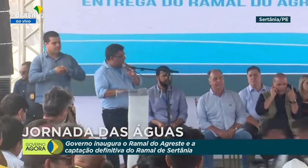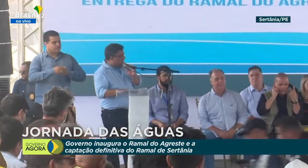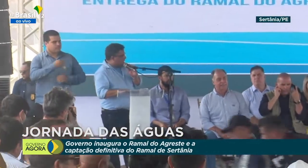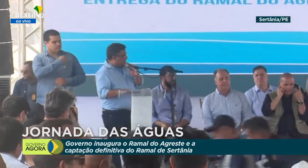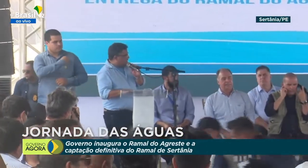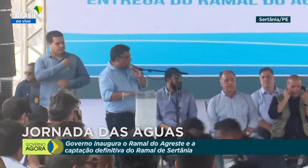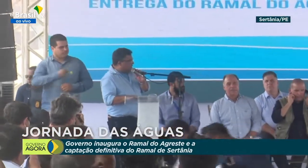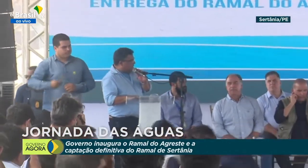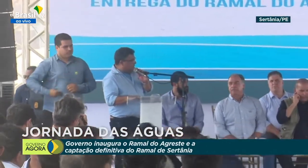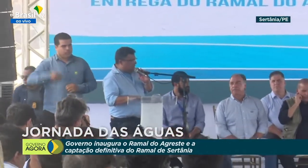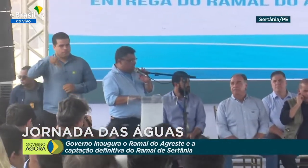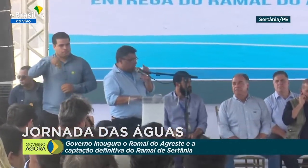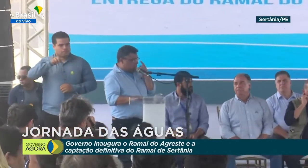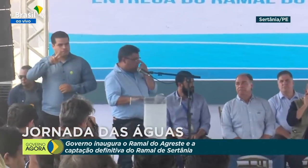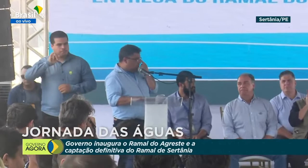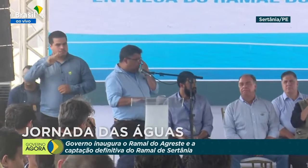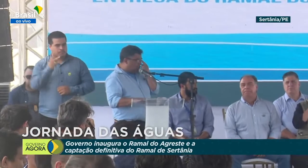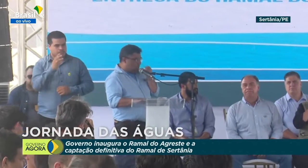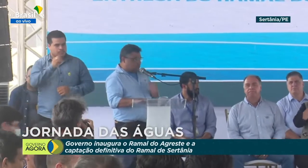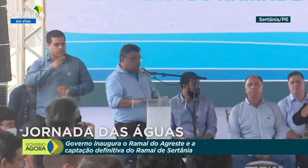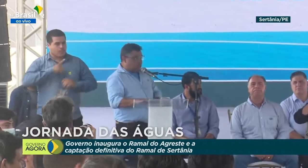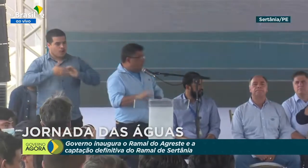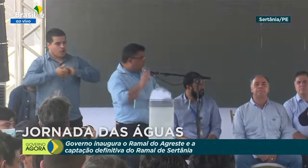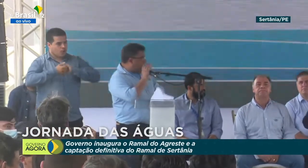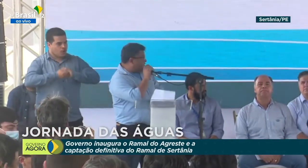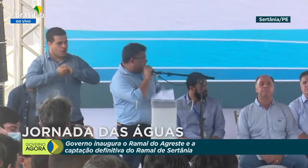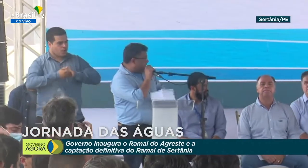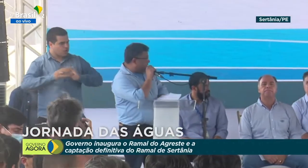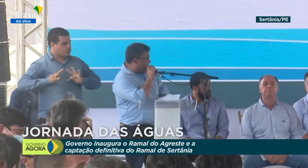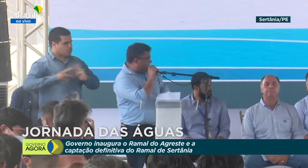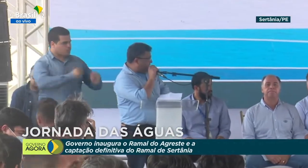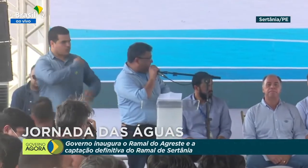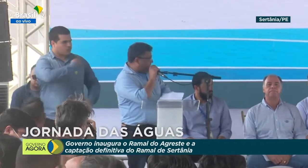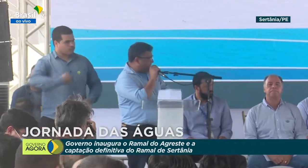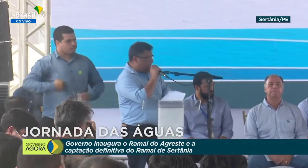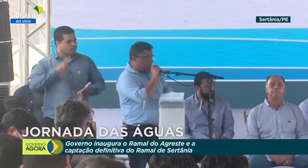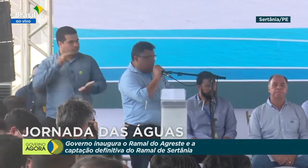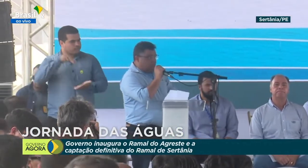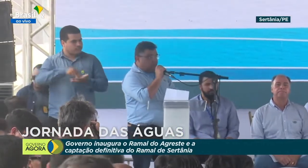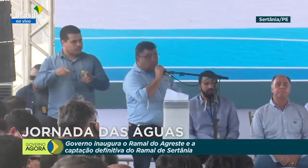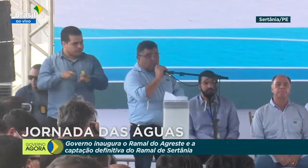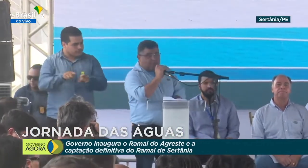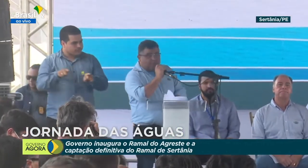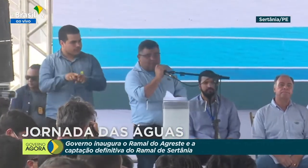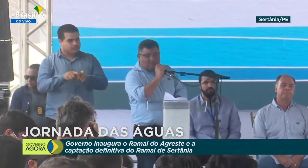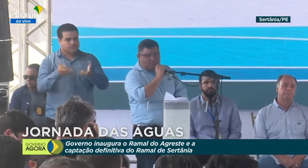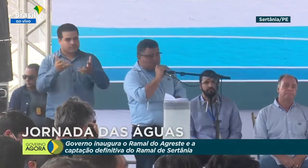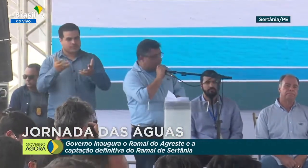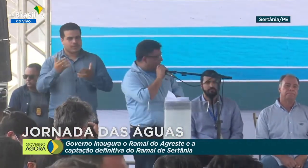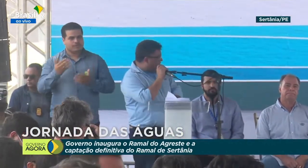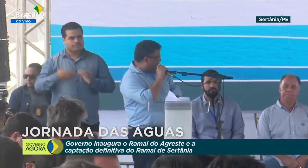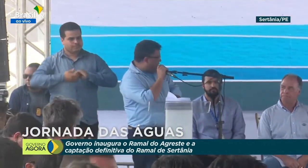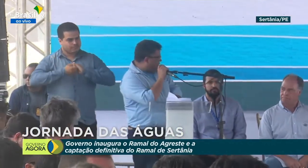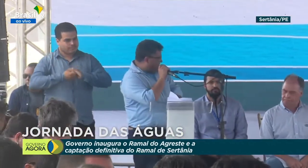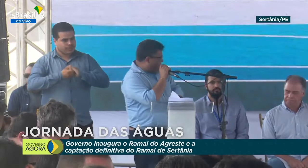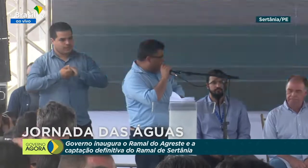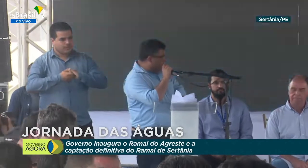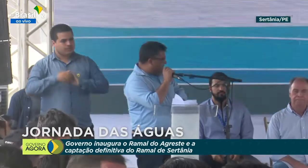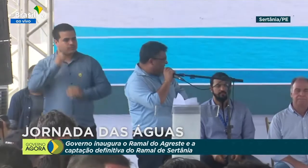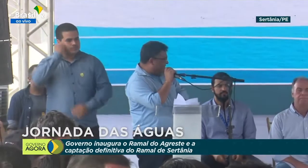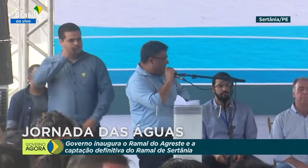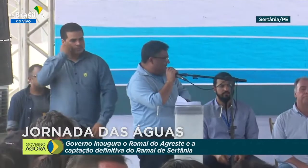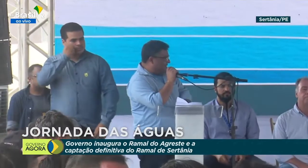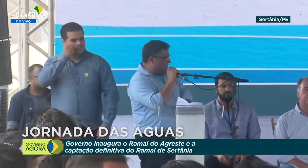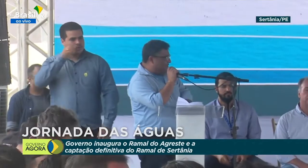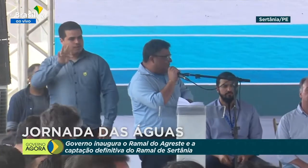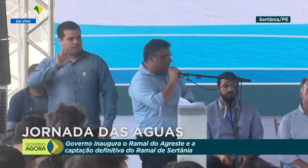Marinho, a quem cumprimento todos os ministros aqui presentes. Quero cumprimentar também o senador Fernando